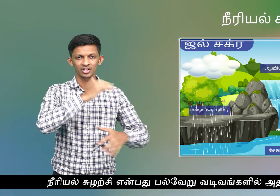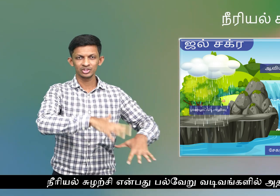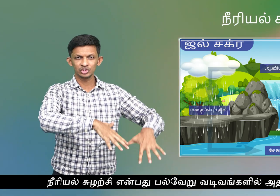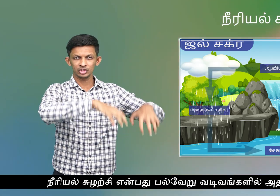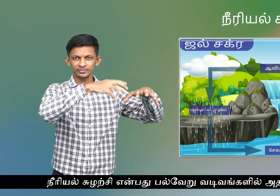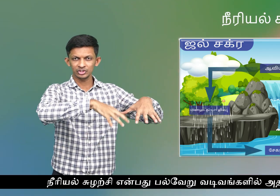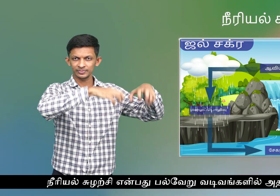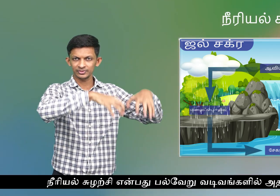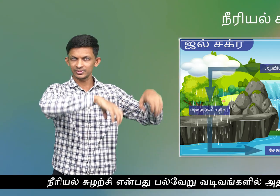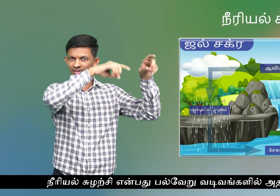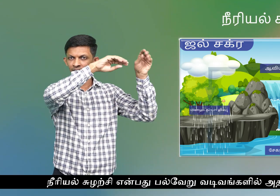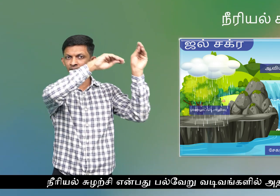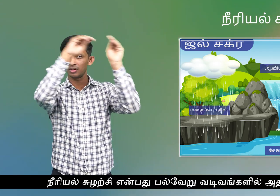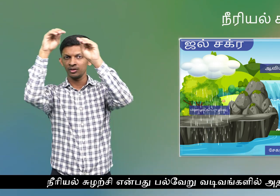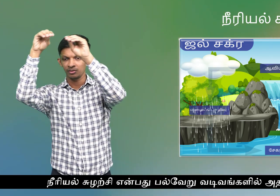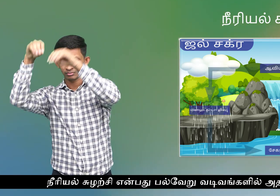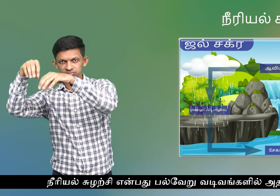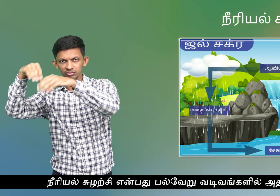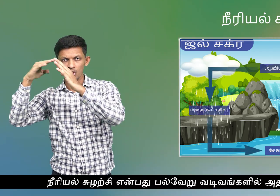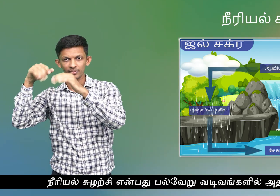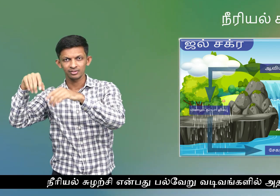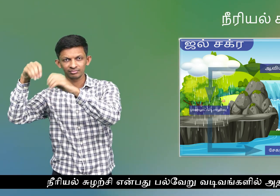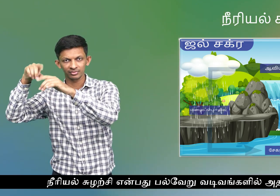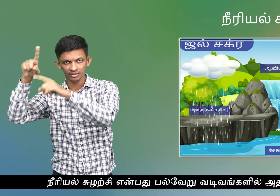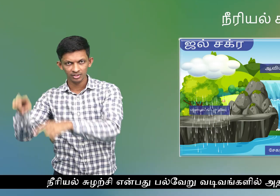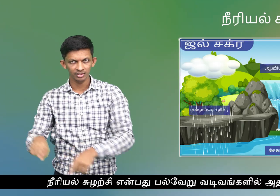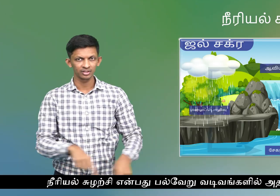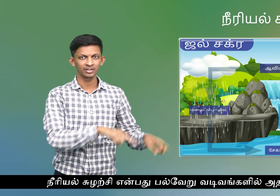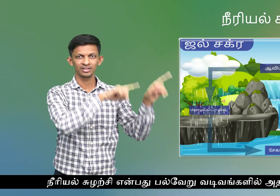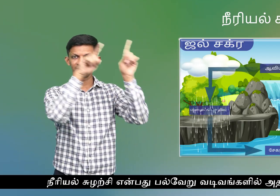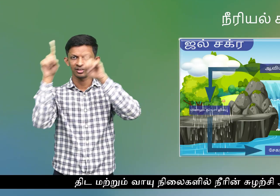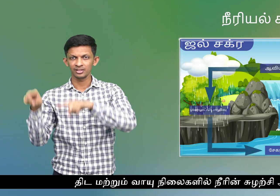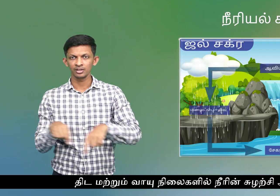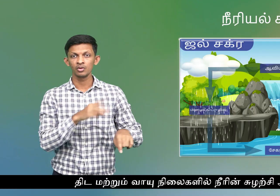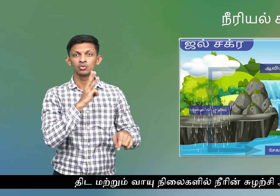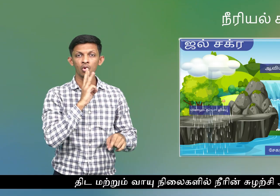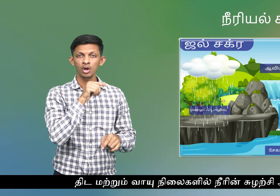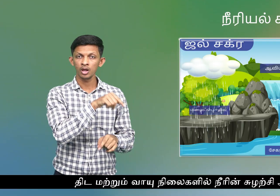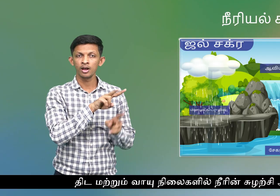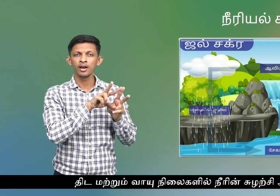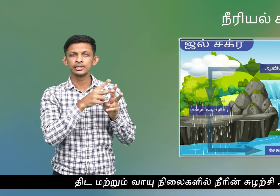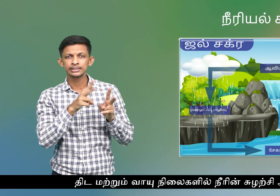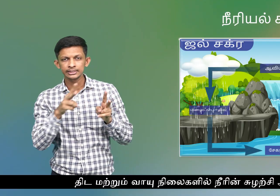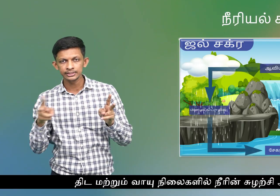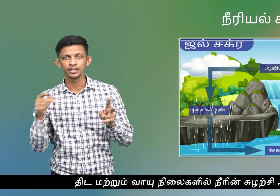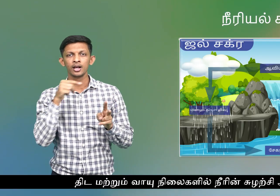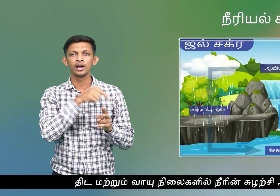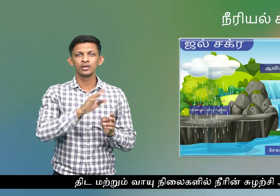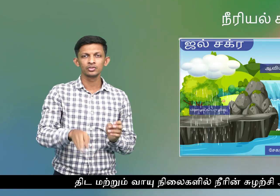நீரியல் சுழற்சி என்பது பல்வேறு வடிவங்களில், அதாவது திரவ, திட மற்றும் வாயு நிலைகளில் நீரின் ஆவியாகும்.